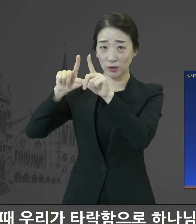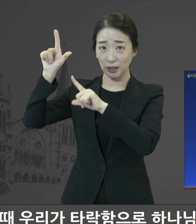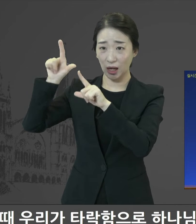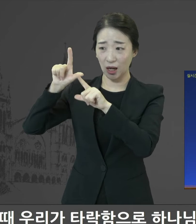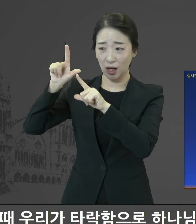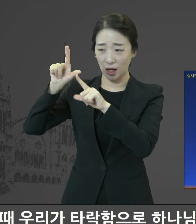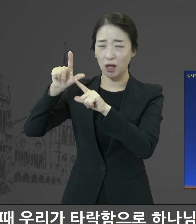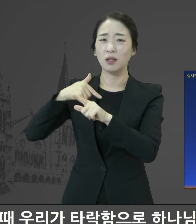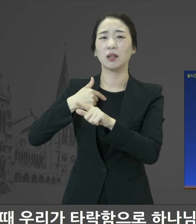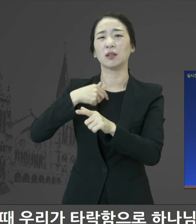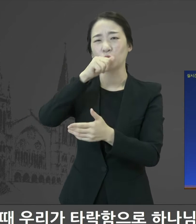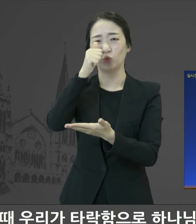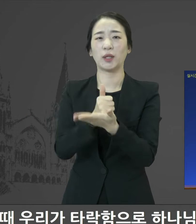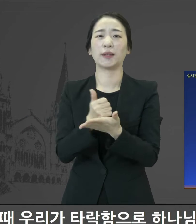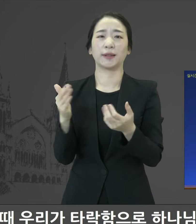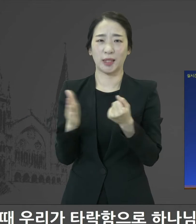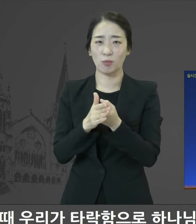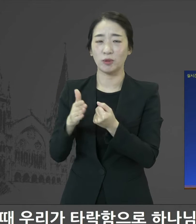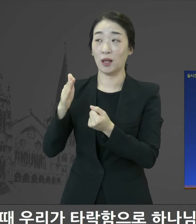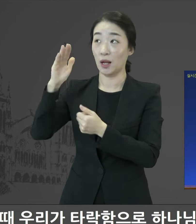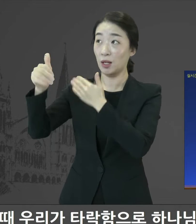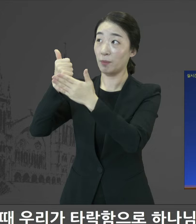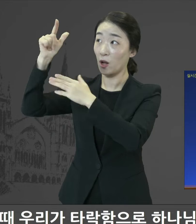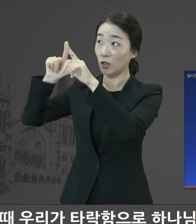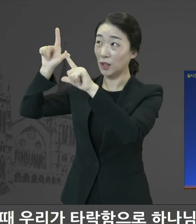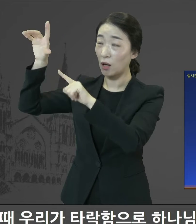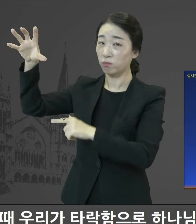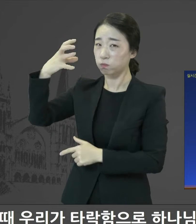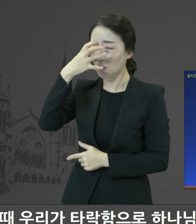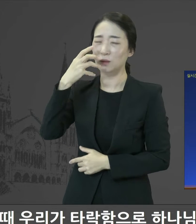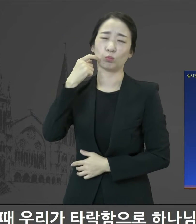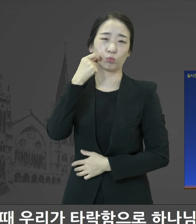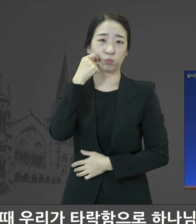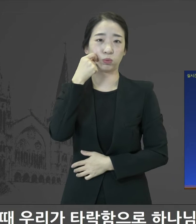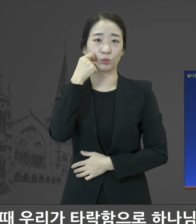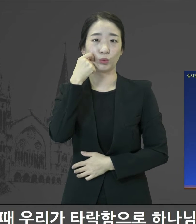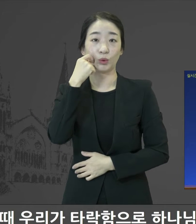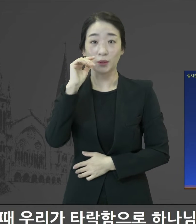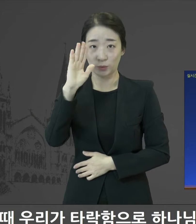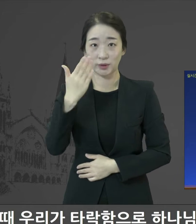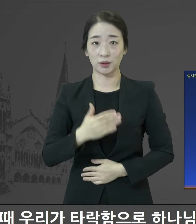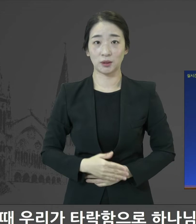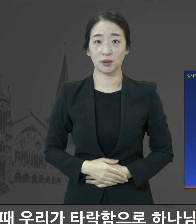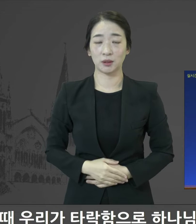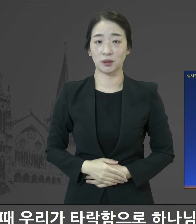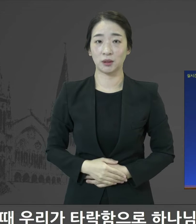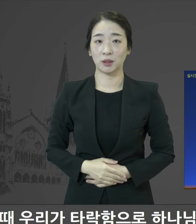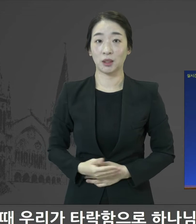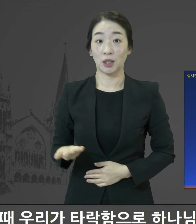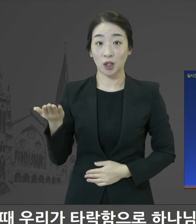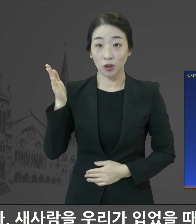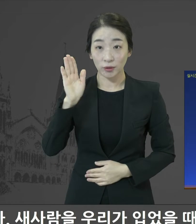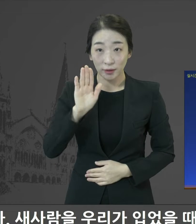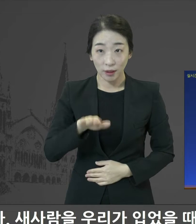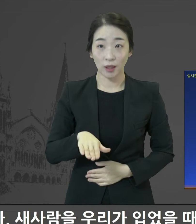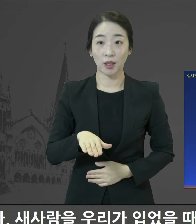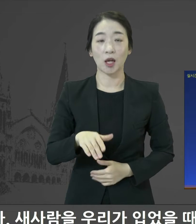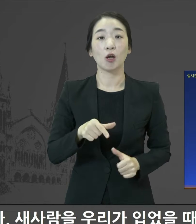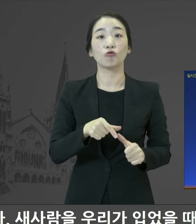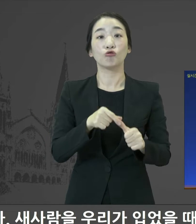우리가 입었을 때, 예수님을 통해서 구원을 받았을 때 그 하나님의 형상이 다시 나타나기